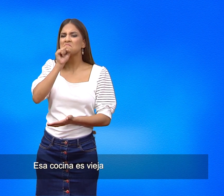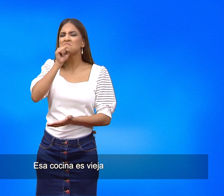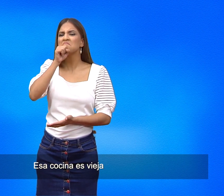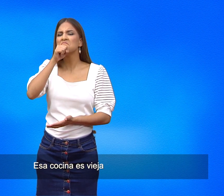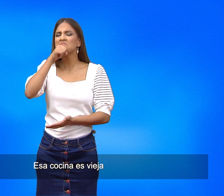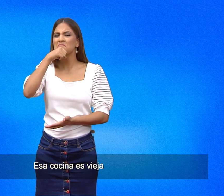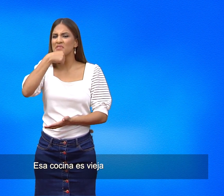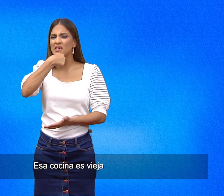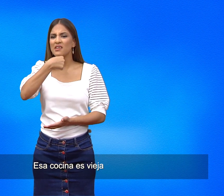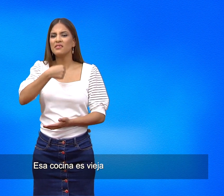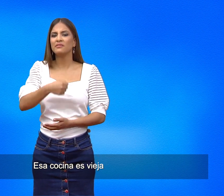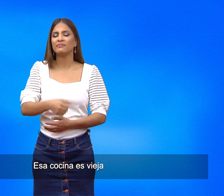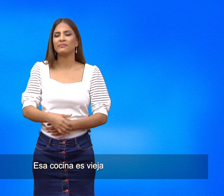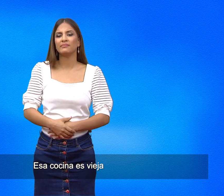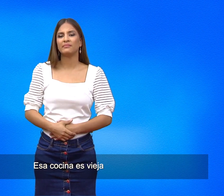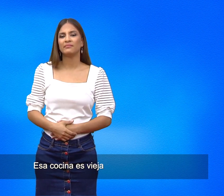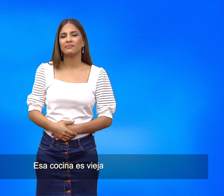esta cocina es vieja